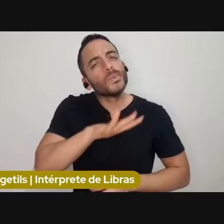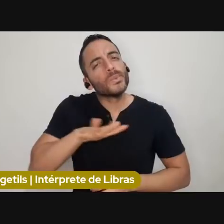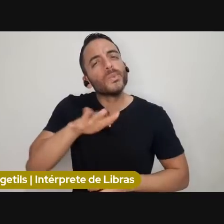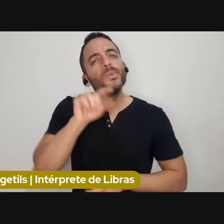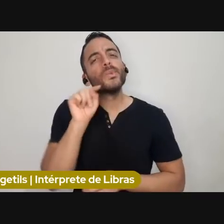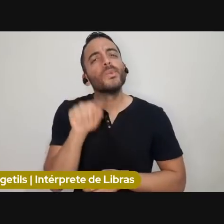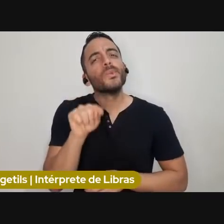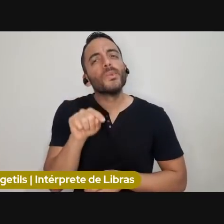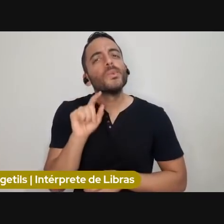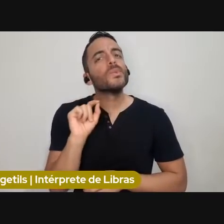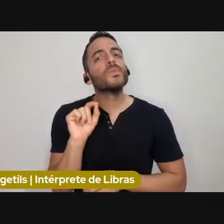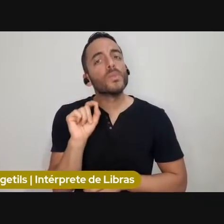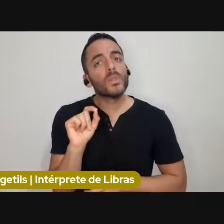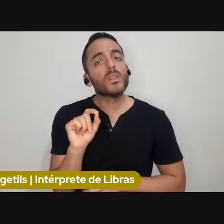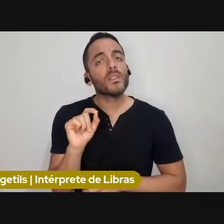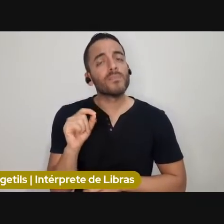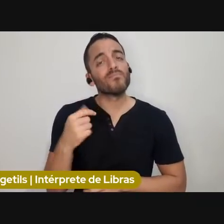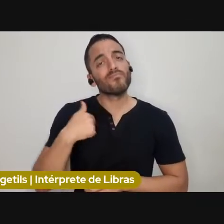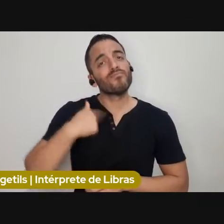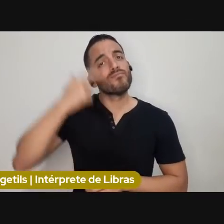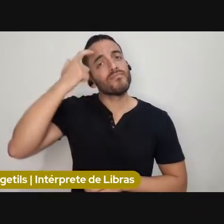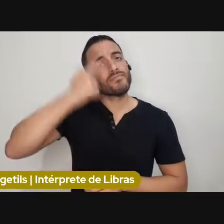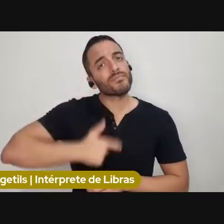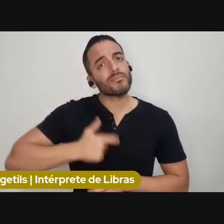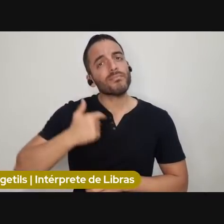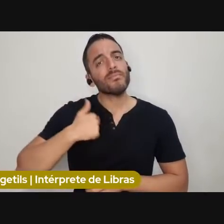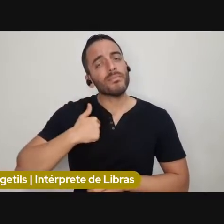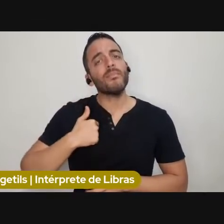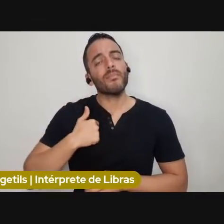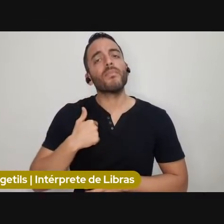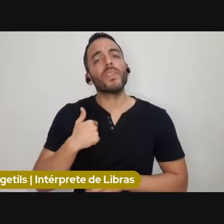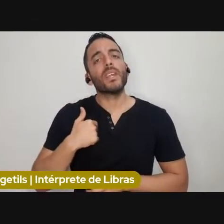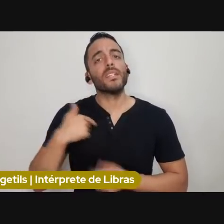sempre povoou o meu trabalho, sempre foi um dado